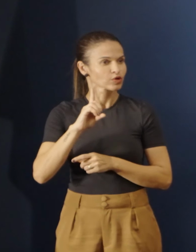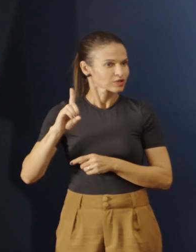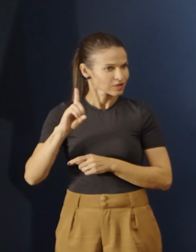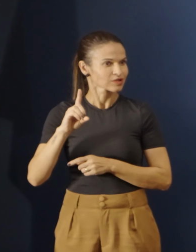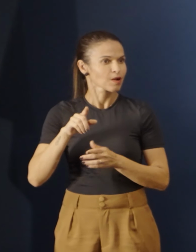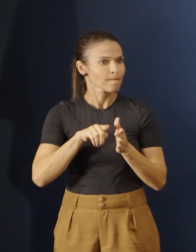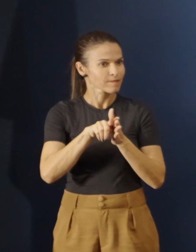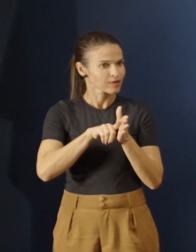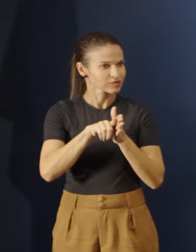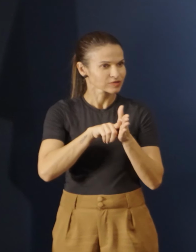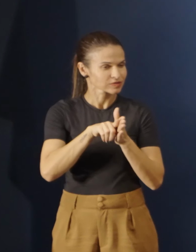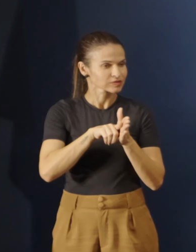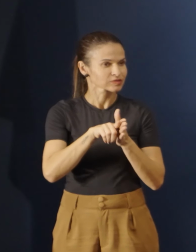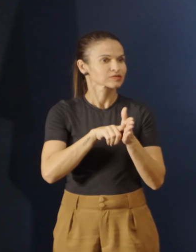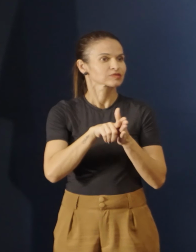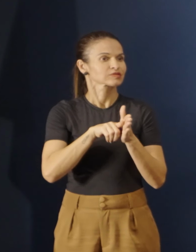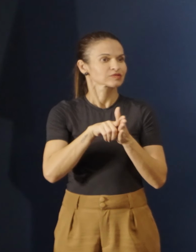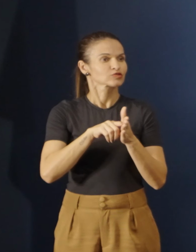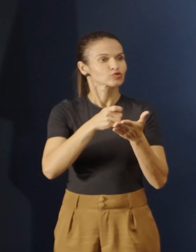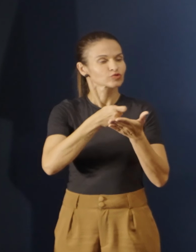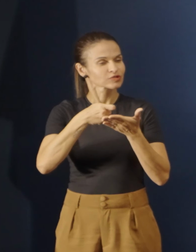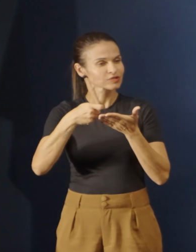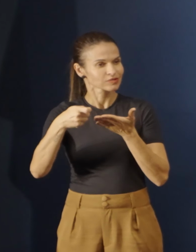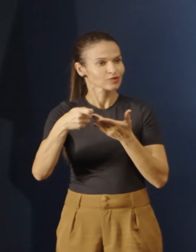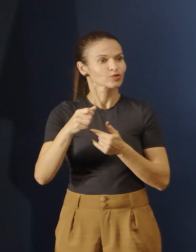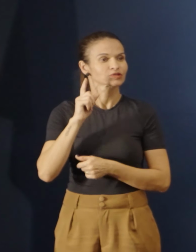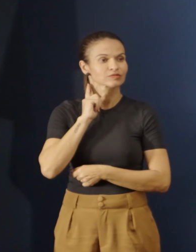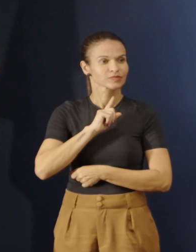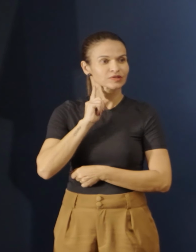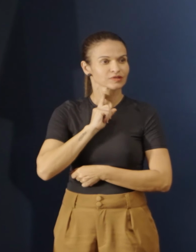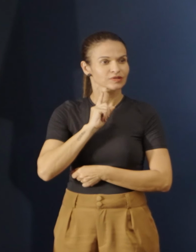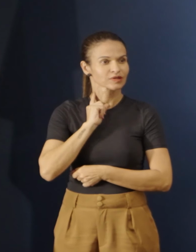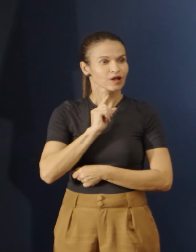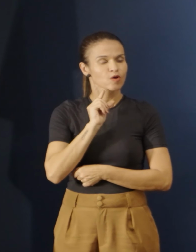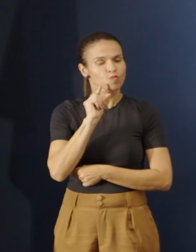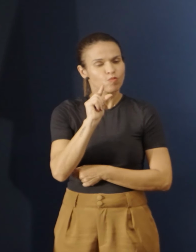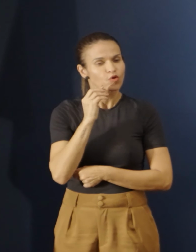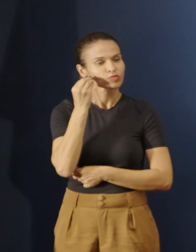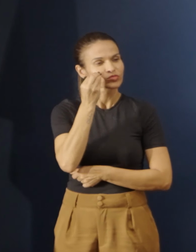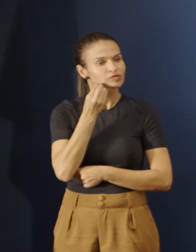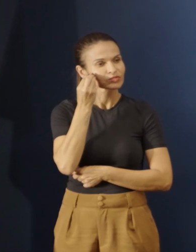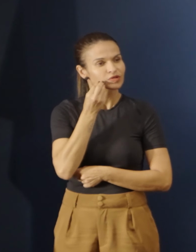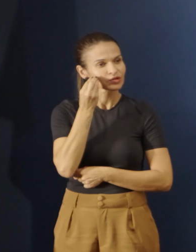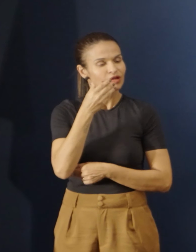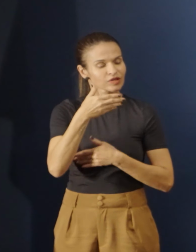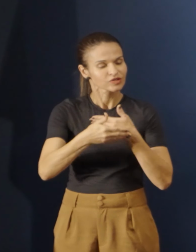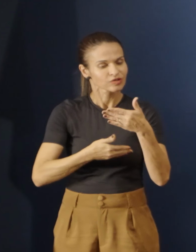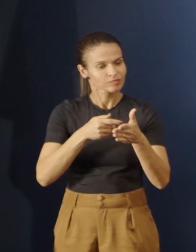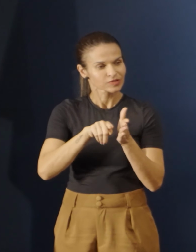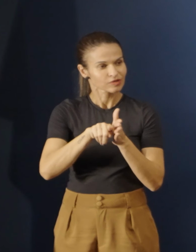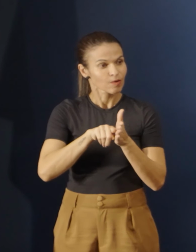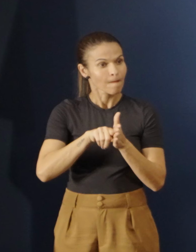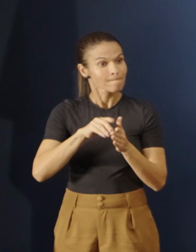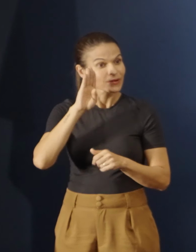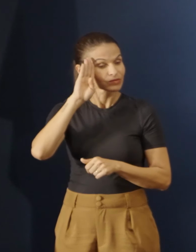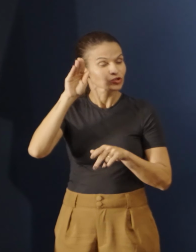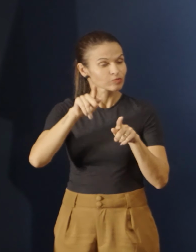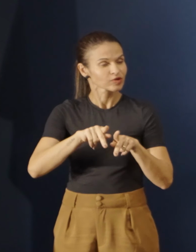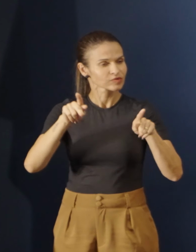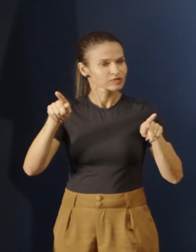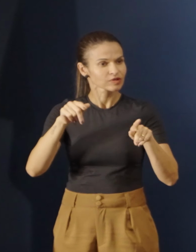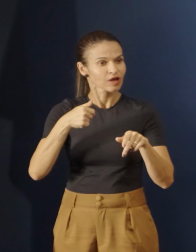pesquisa sobre o acervo dos estudores mineiros, né? Então, eu acho que, assim, é um pouco da minha trajetória como pesquisador, mas principalmente como professor, que é